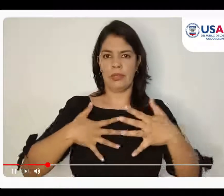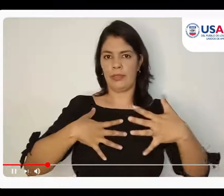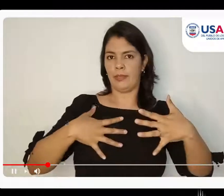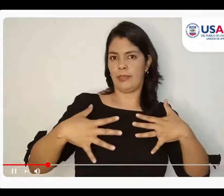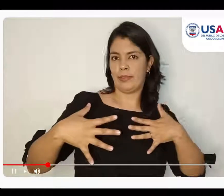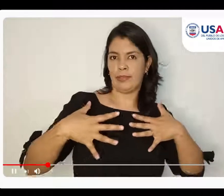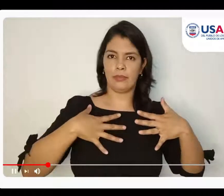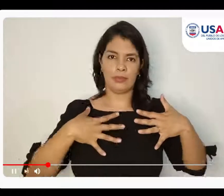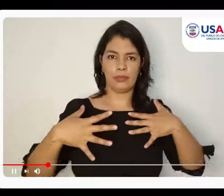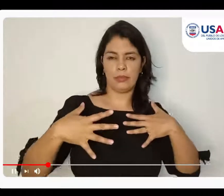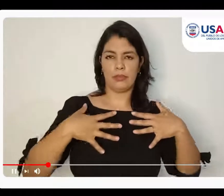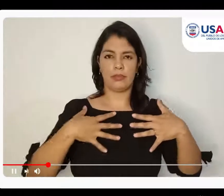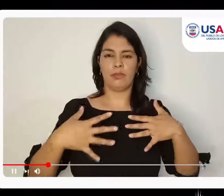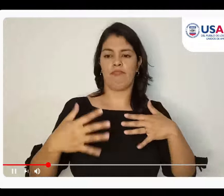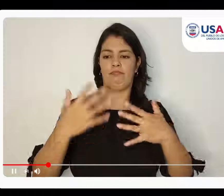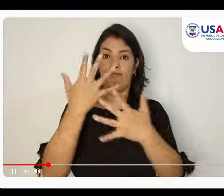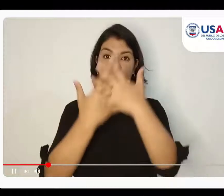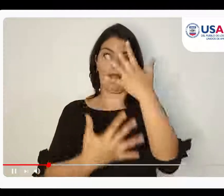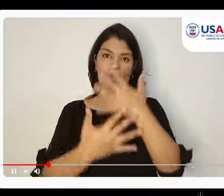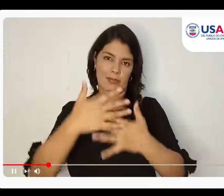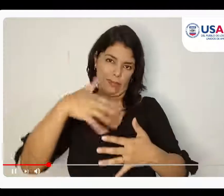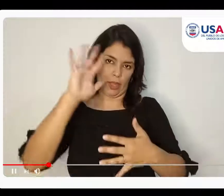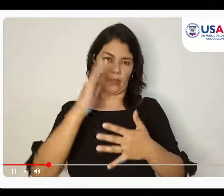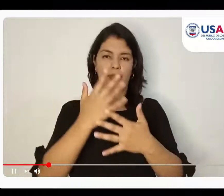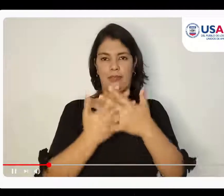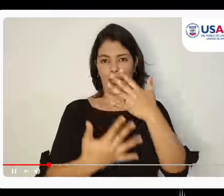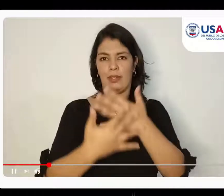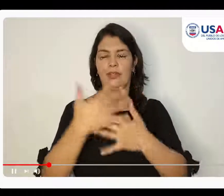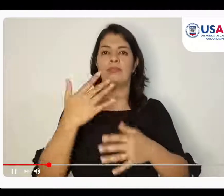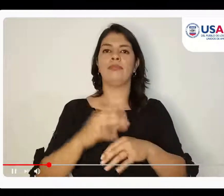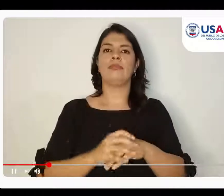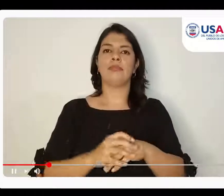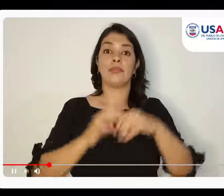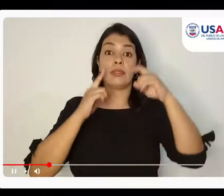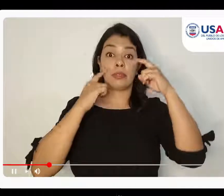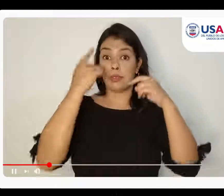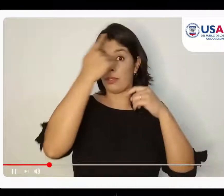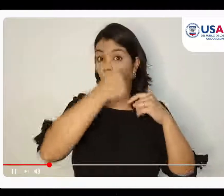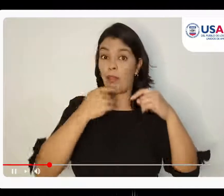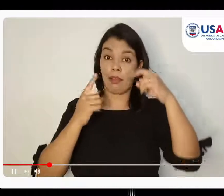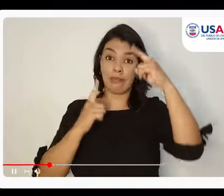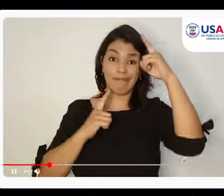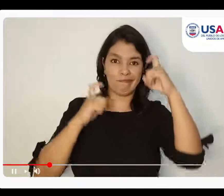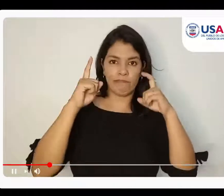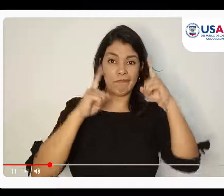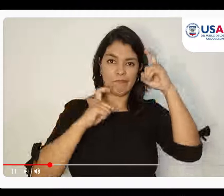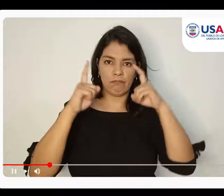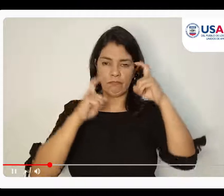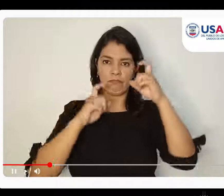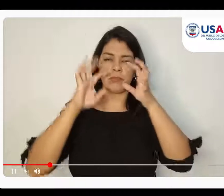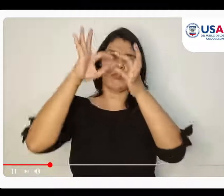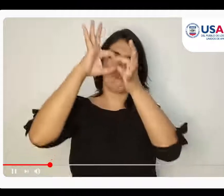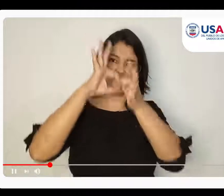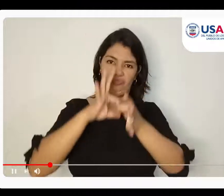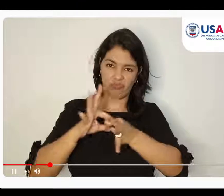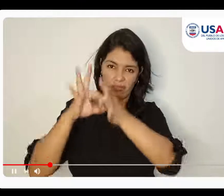movimientos corporales, en este caso principalmente de nuestras manos, y también de movimientos faciales